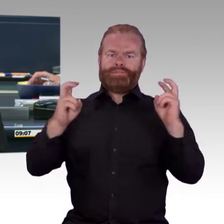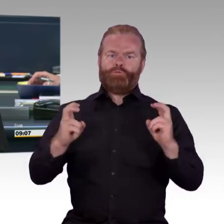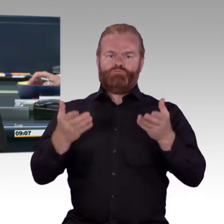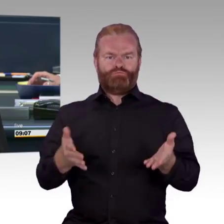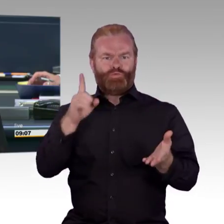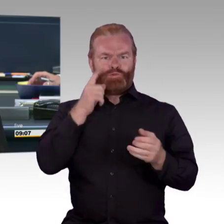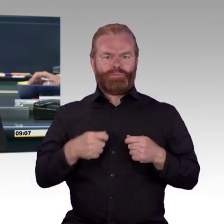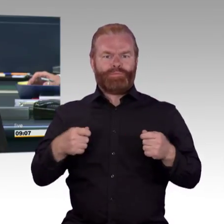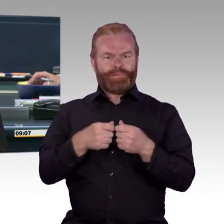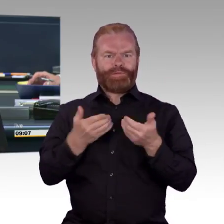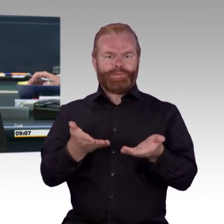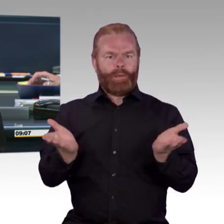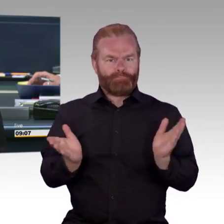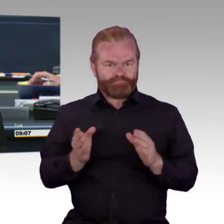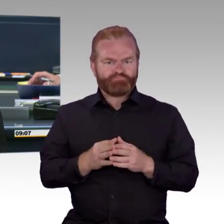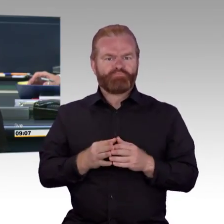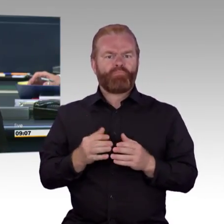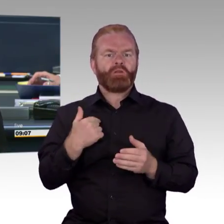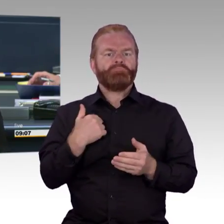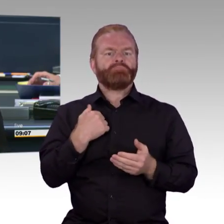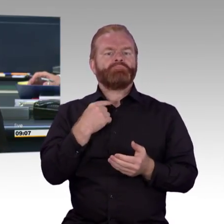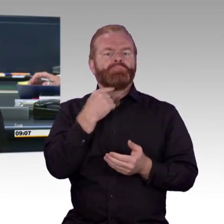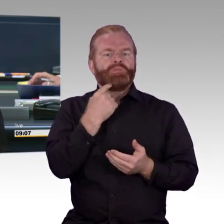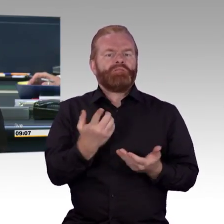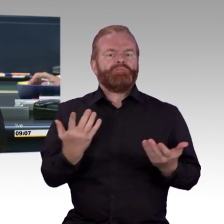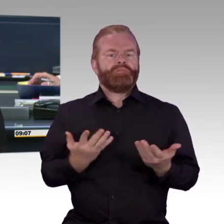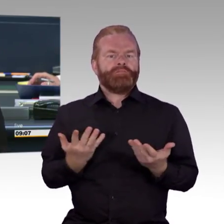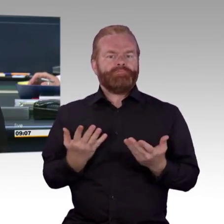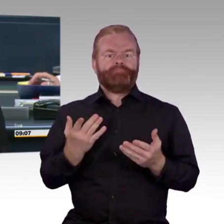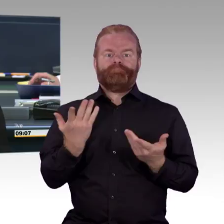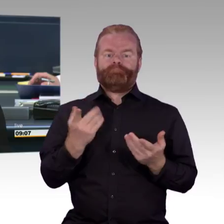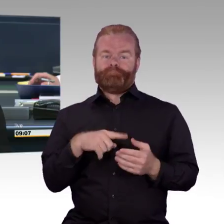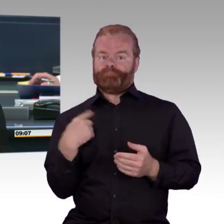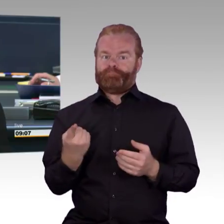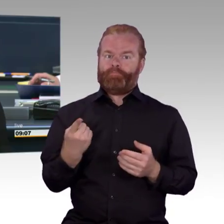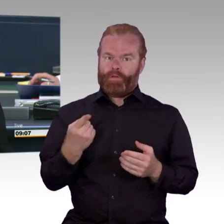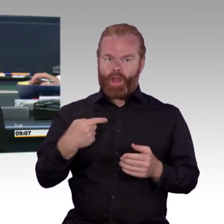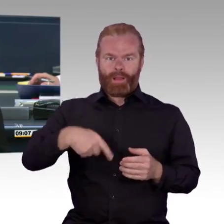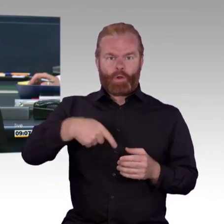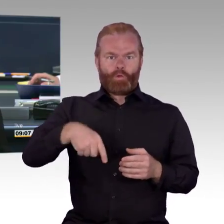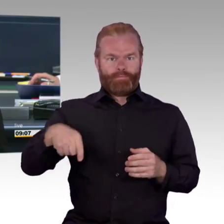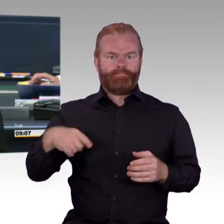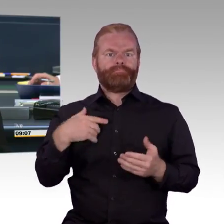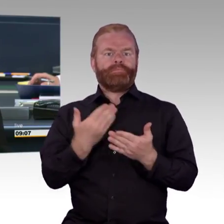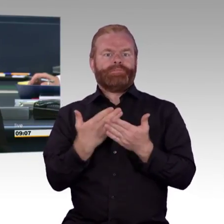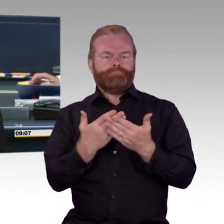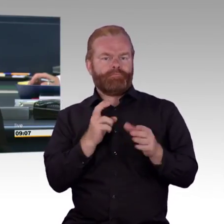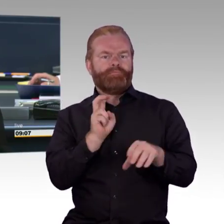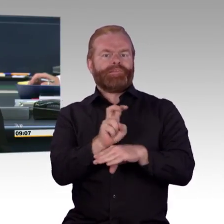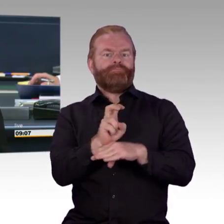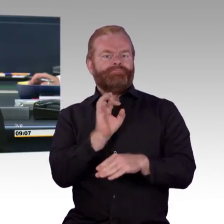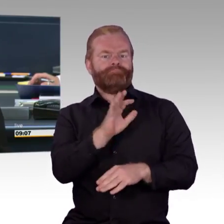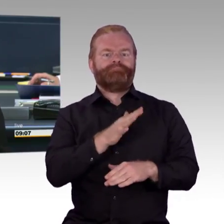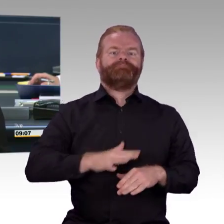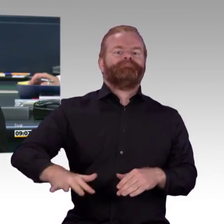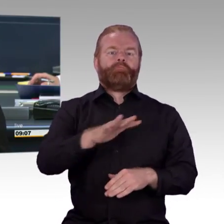Artikel 38 Grundgesetz eine Vielzahl von Interessen, Meinungen und Befindlichkeiten mit den Begrenztheiten und der